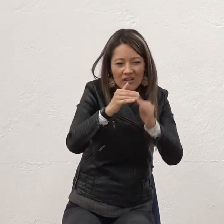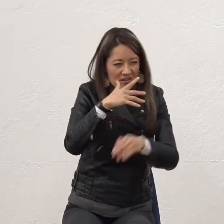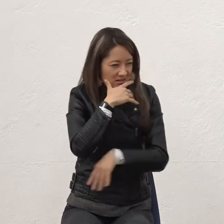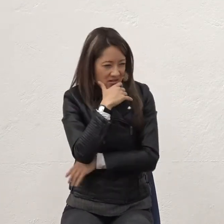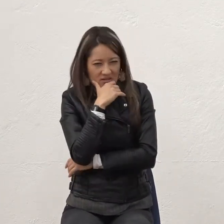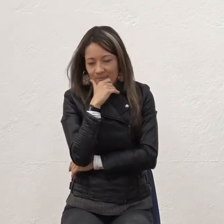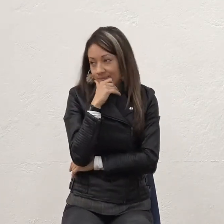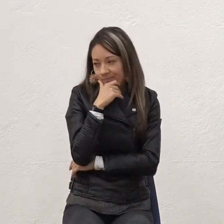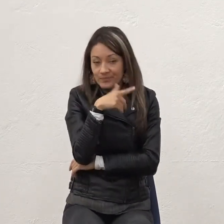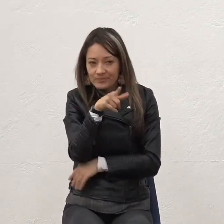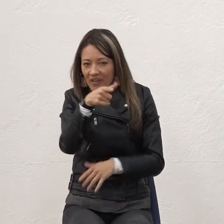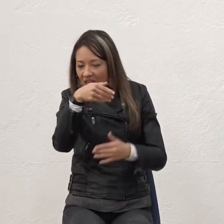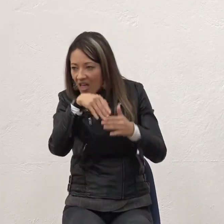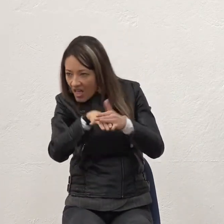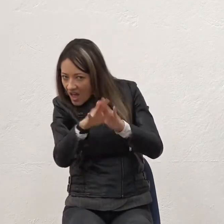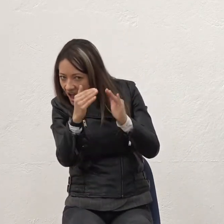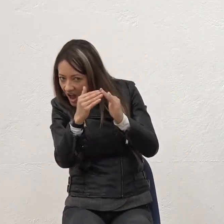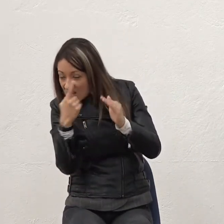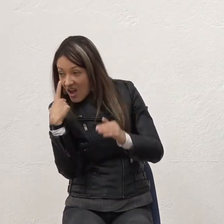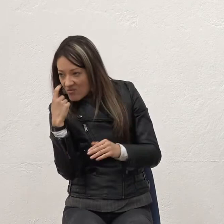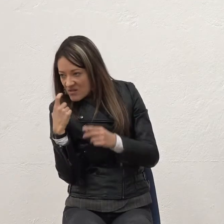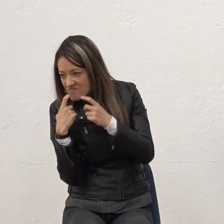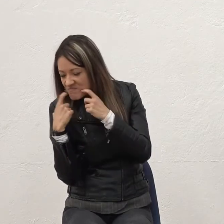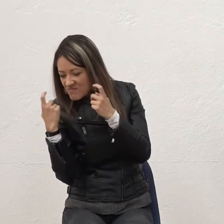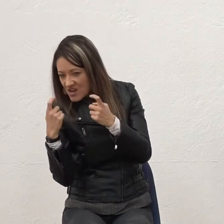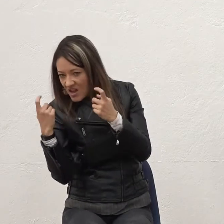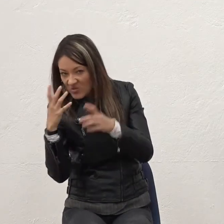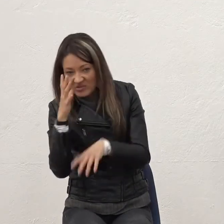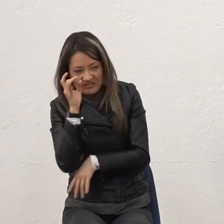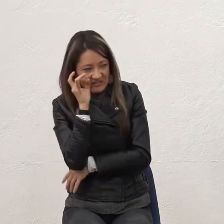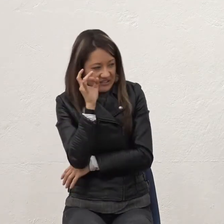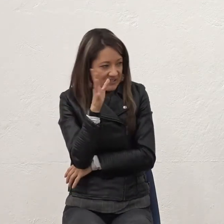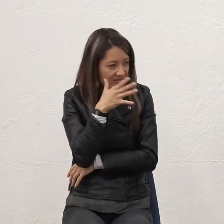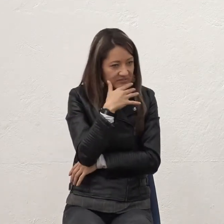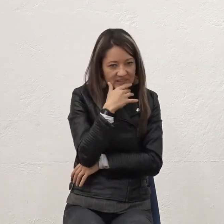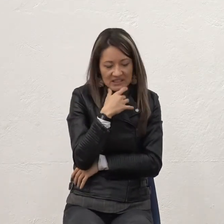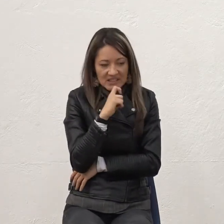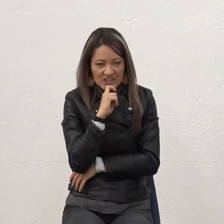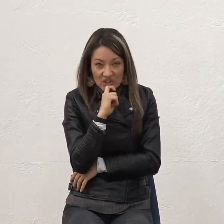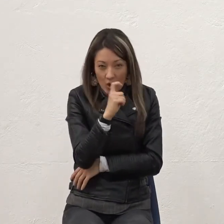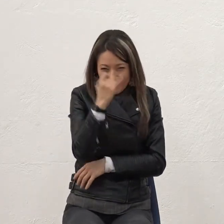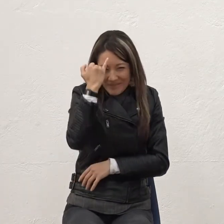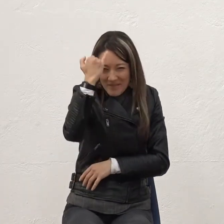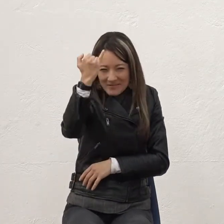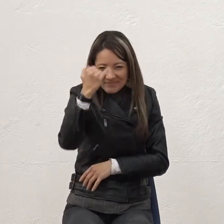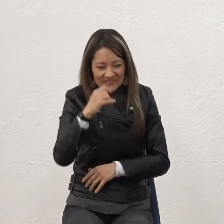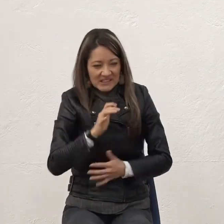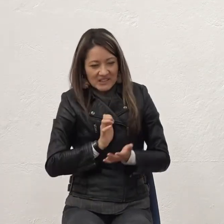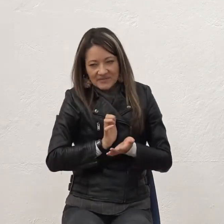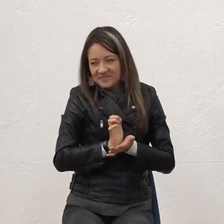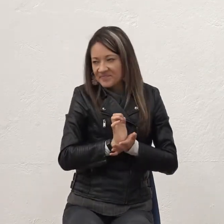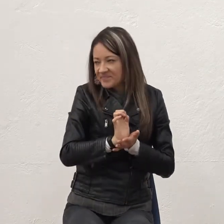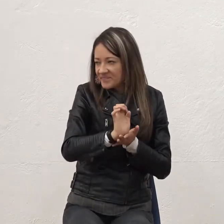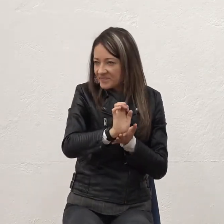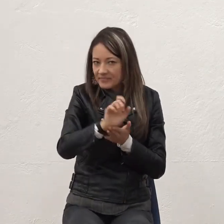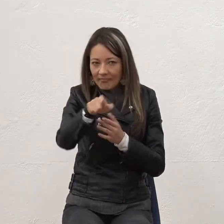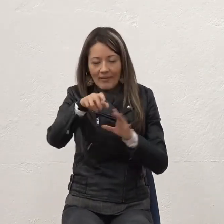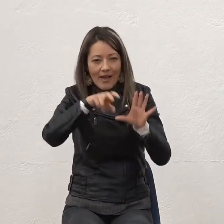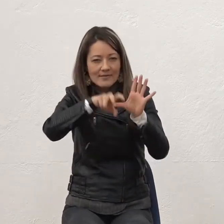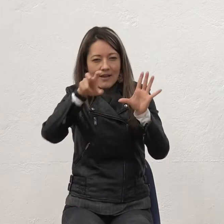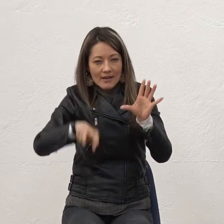hombre pecador. Claro, ¿se imaginan el odio? ¿Se imaginan el desprecio a este